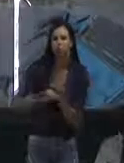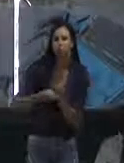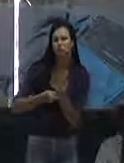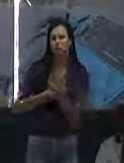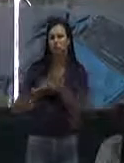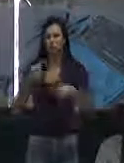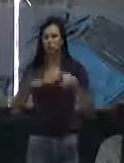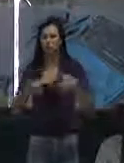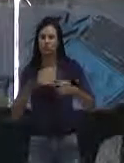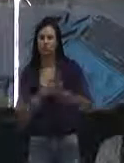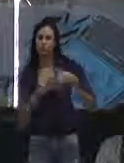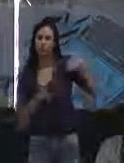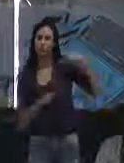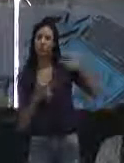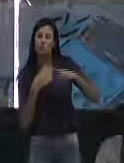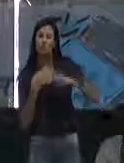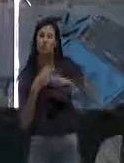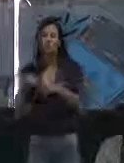urnas, meus amigos.